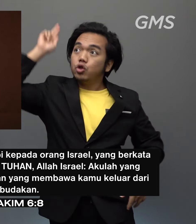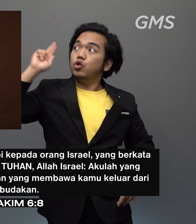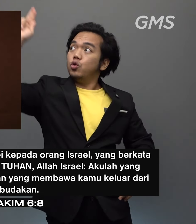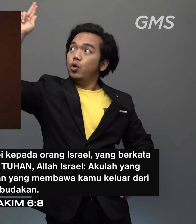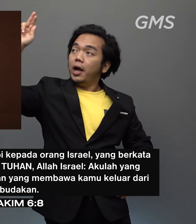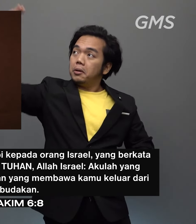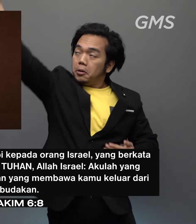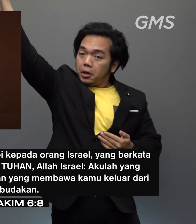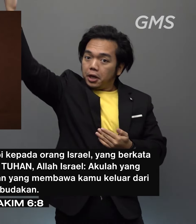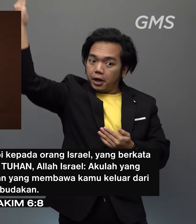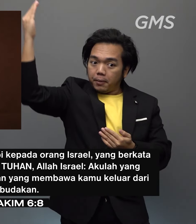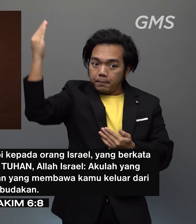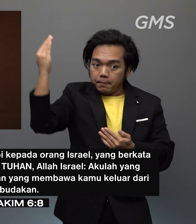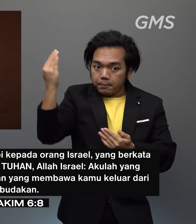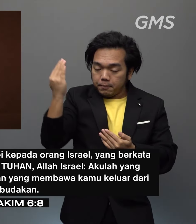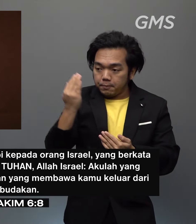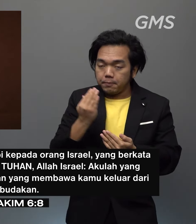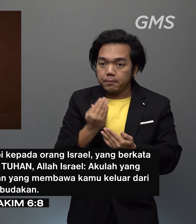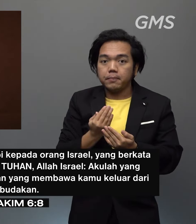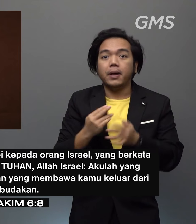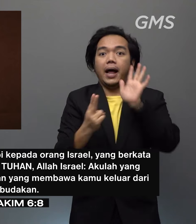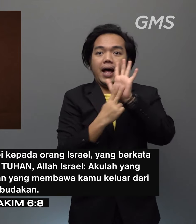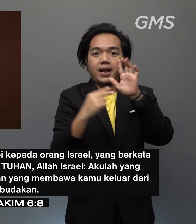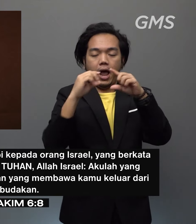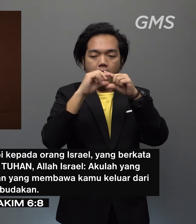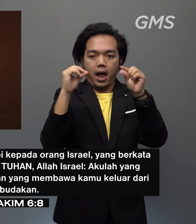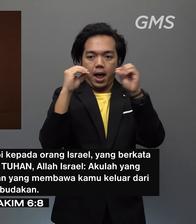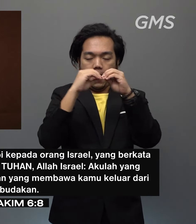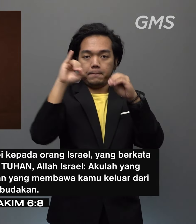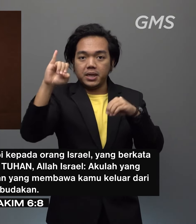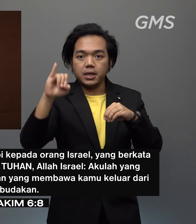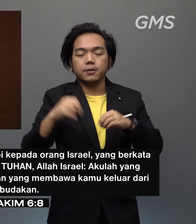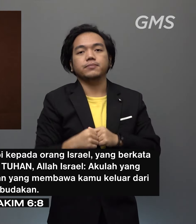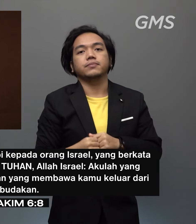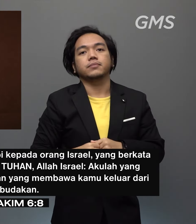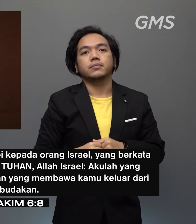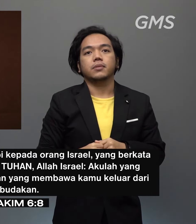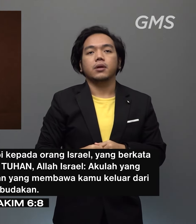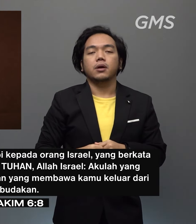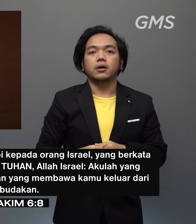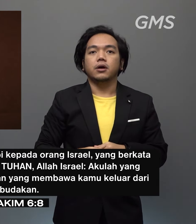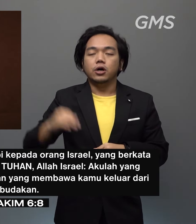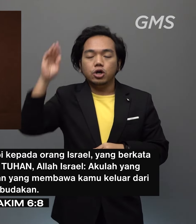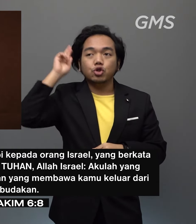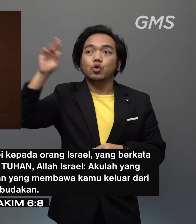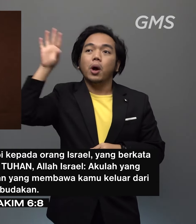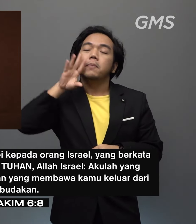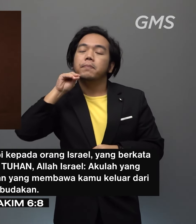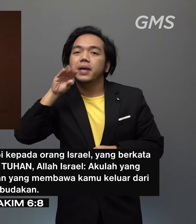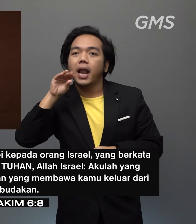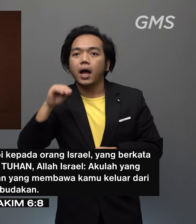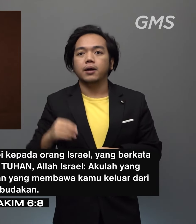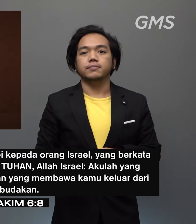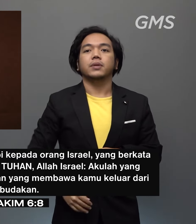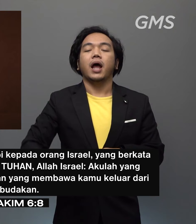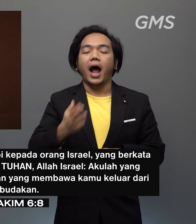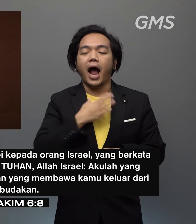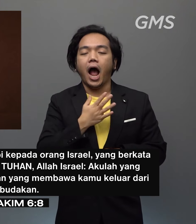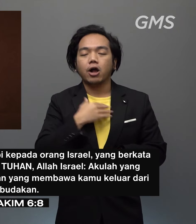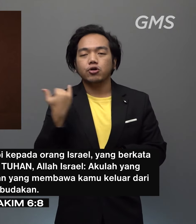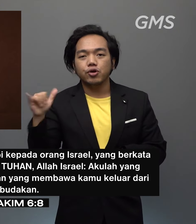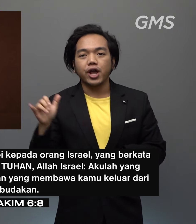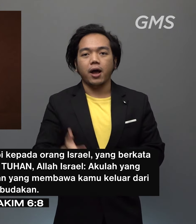Israel yang berkata kepada mereka, berfirmanlah Tuhan Allah Israel, akulah yang menuntun kamu keluar dari Mesir